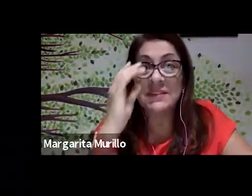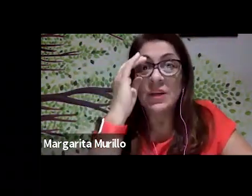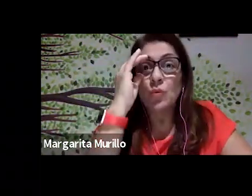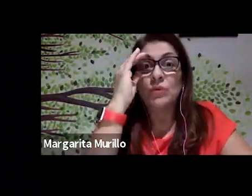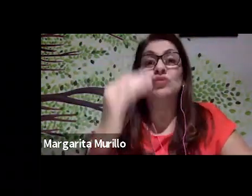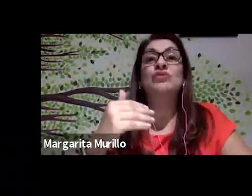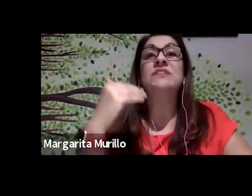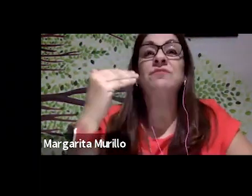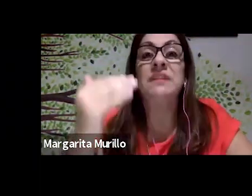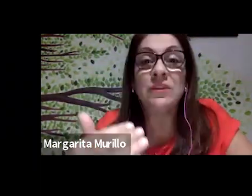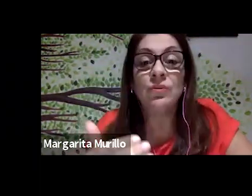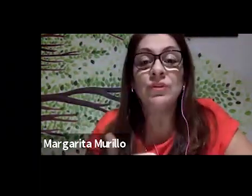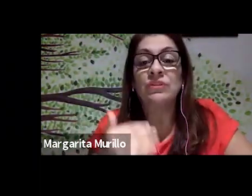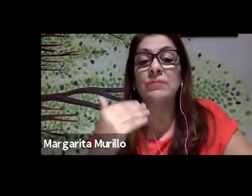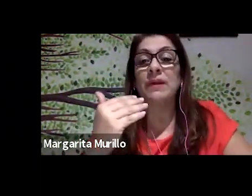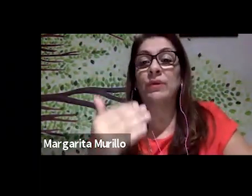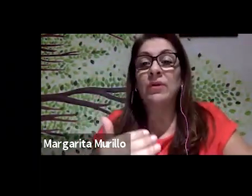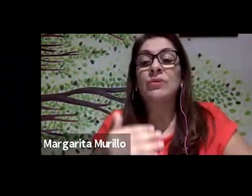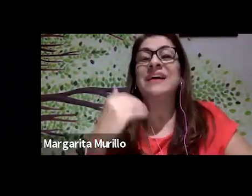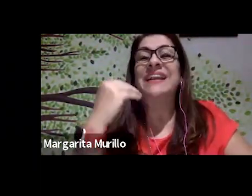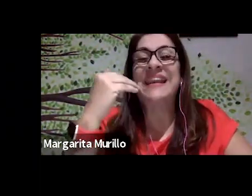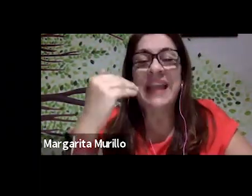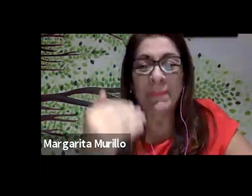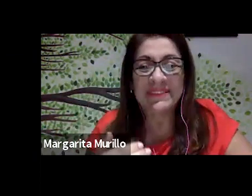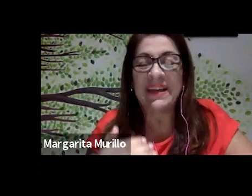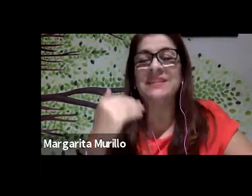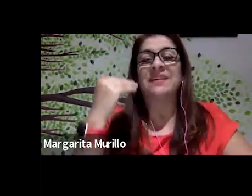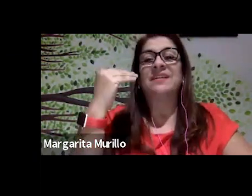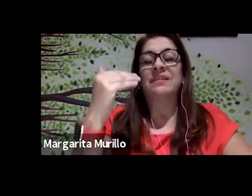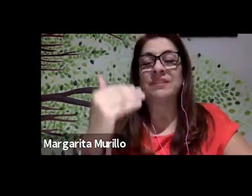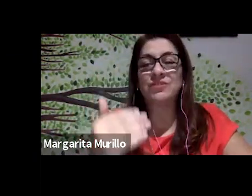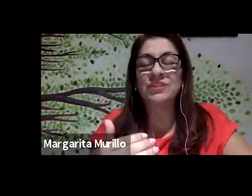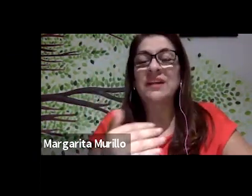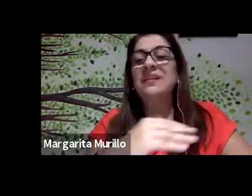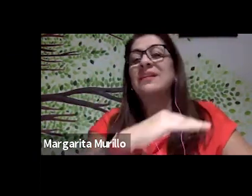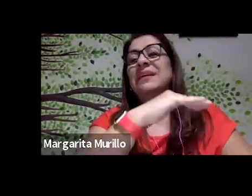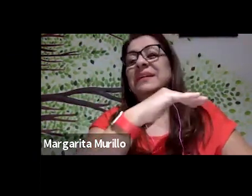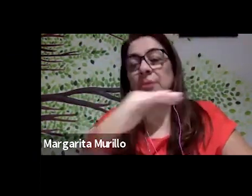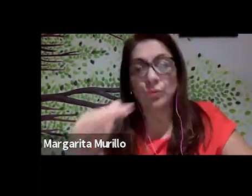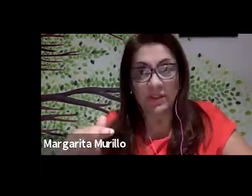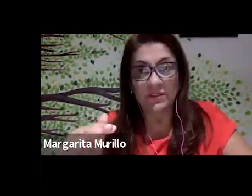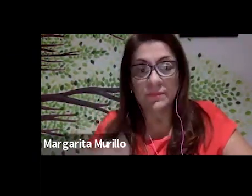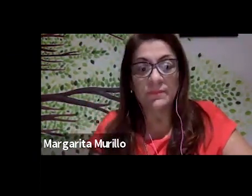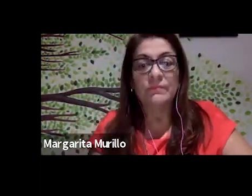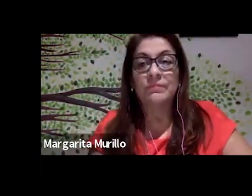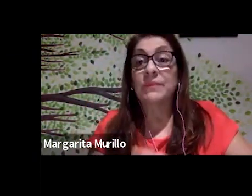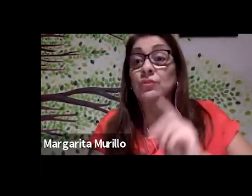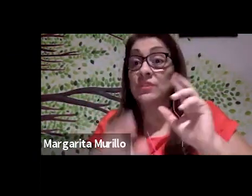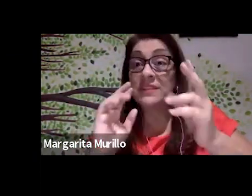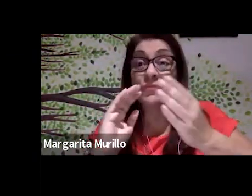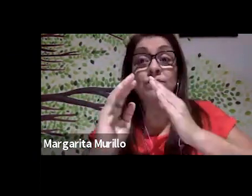quién eres cuando no te has definido y no te has valorado la pantalla la red social te va a hundir